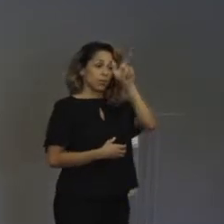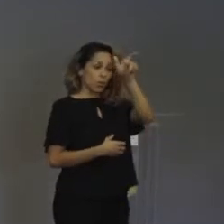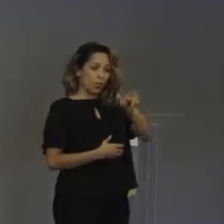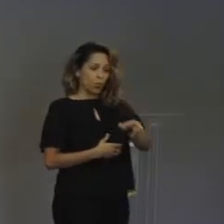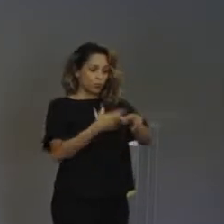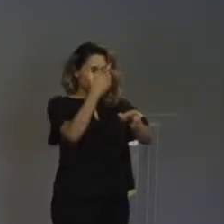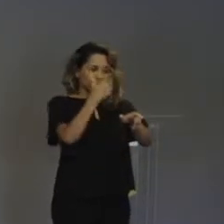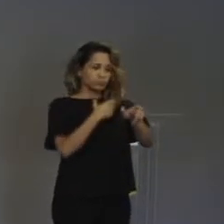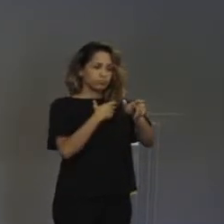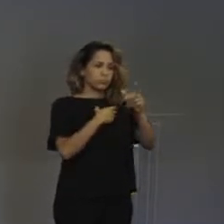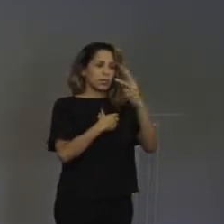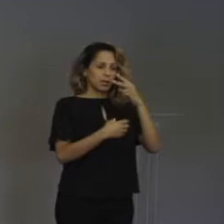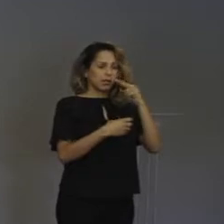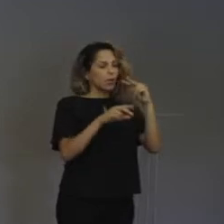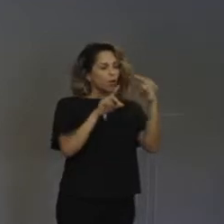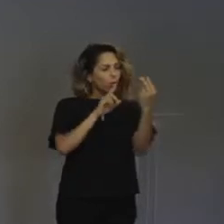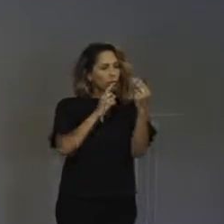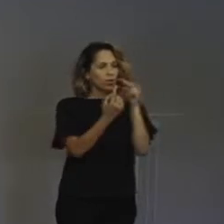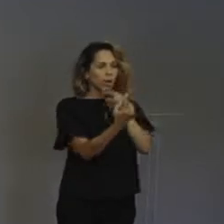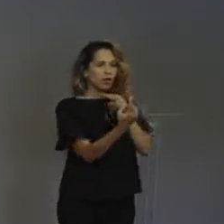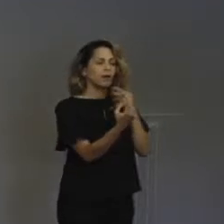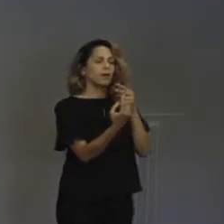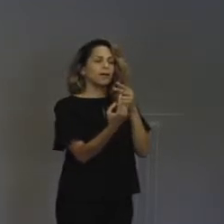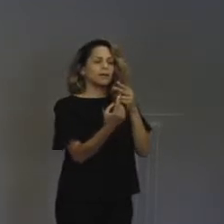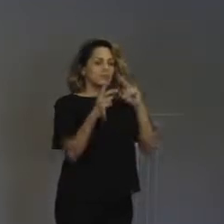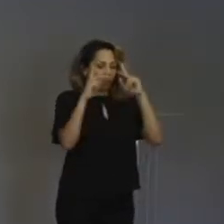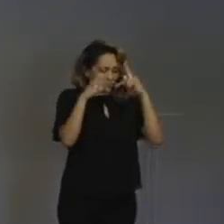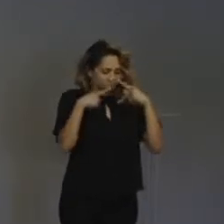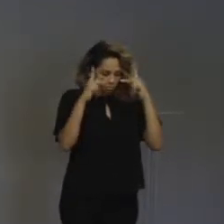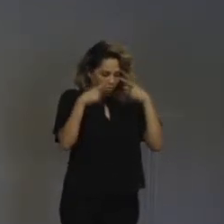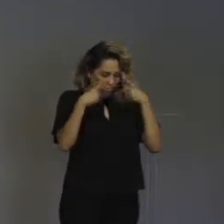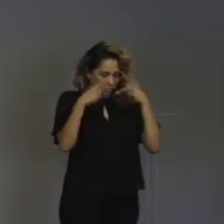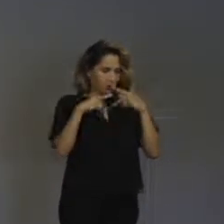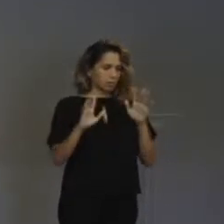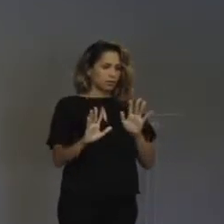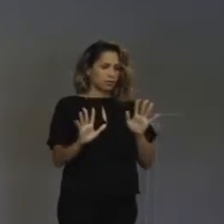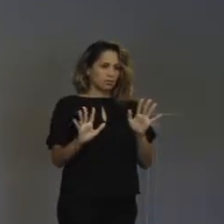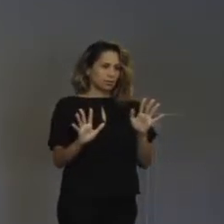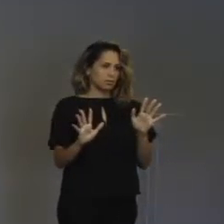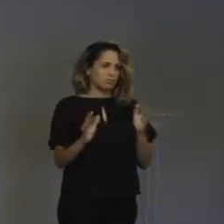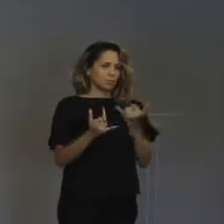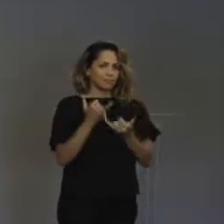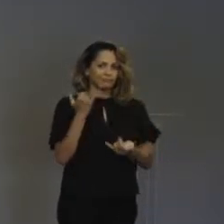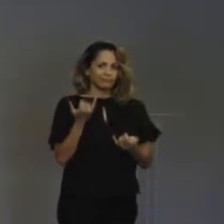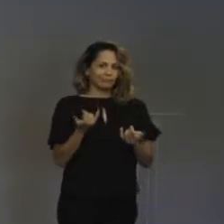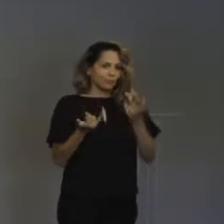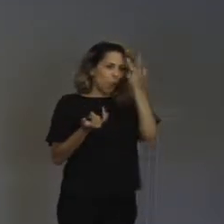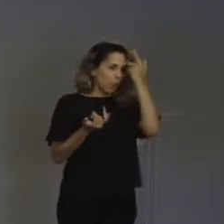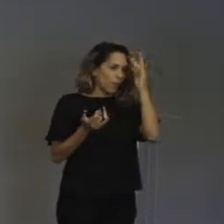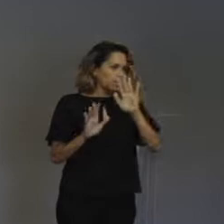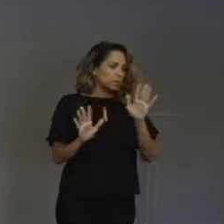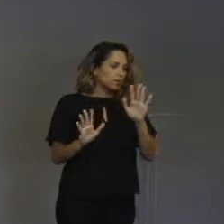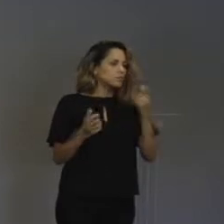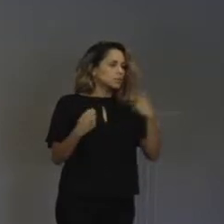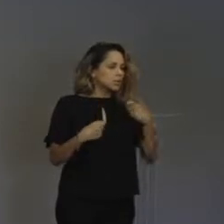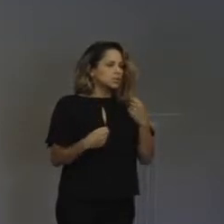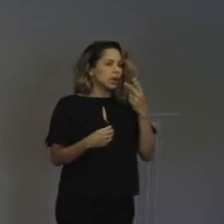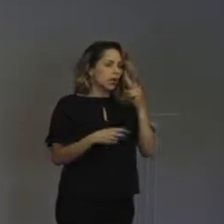A gente está muito na moda ficar olhando para si próprio, quando a gente tem que olhar o outro, especialmente olhar o grupo mais